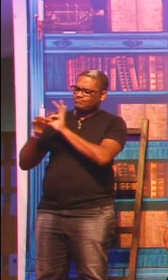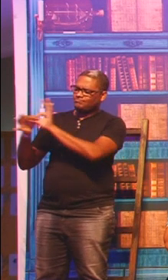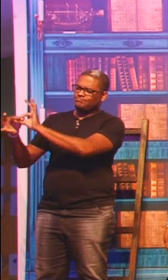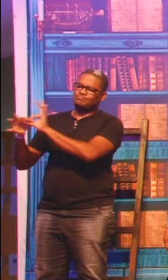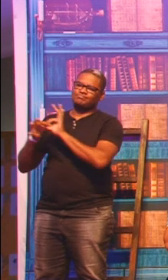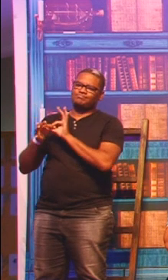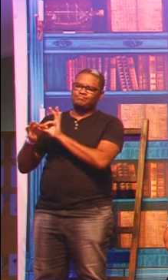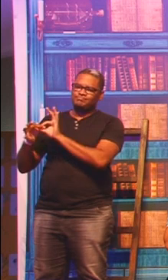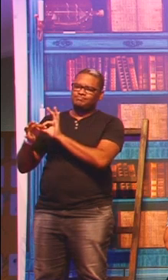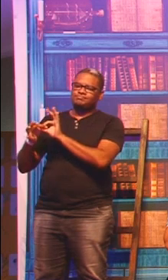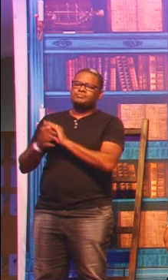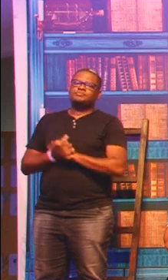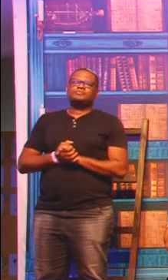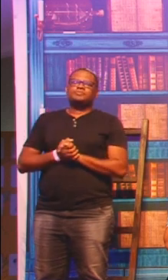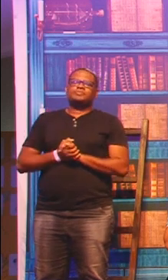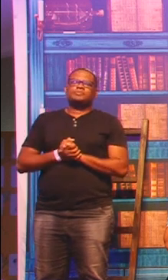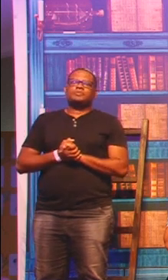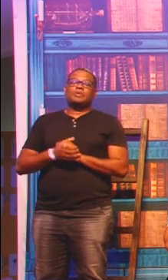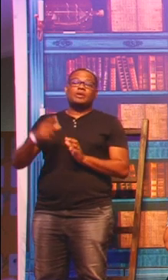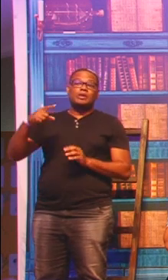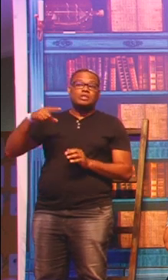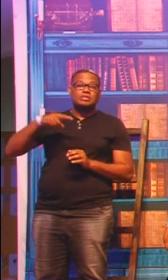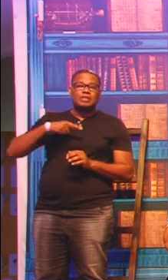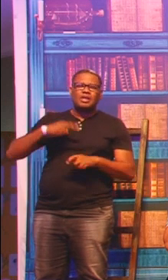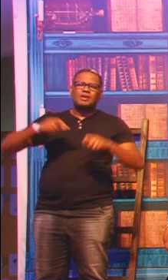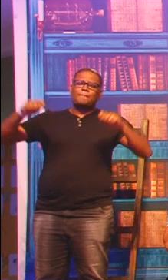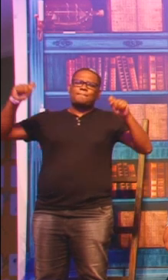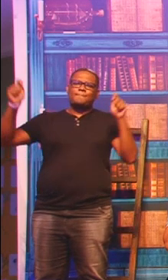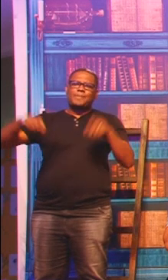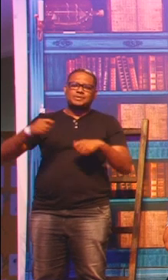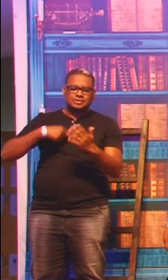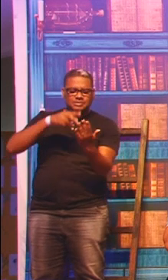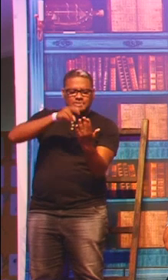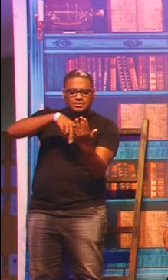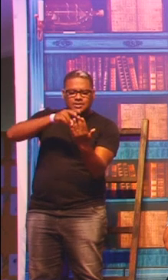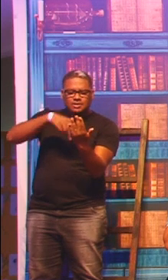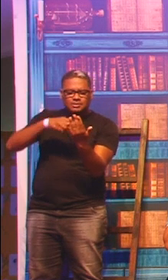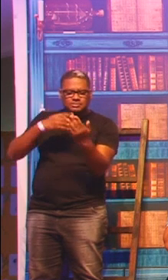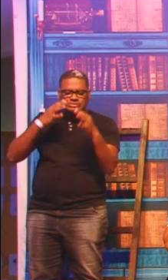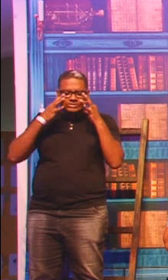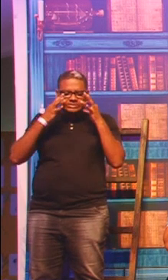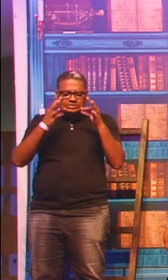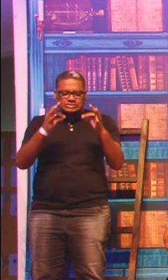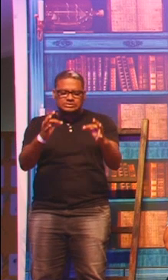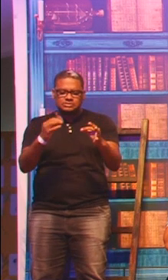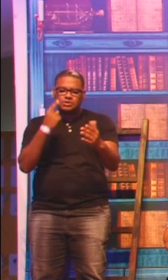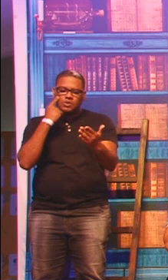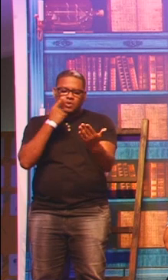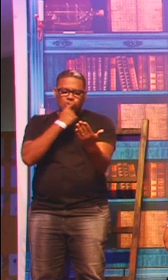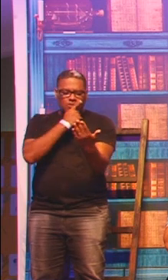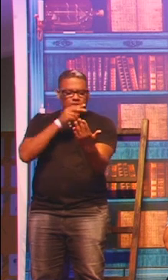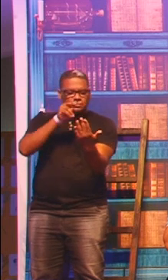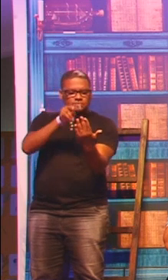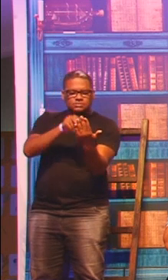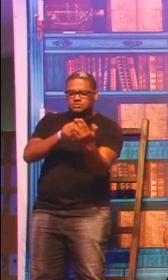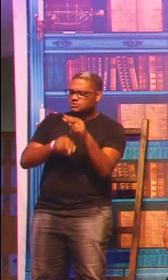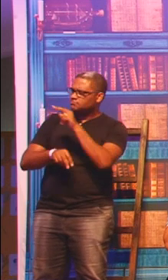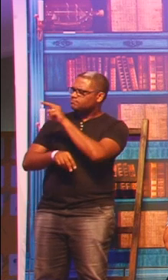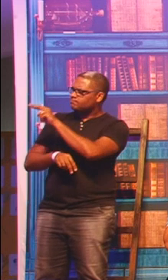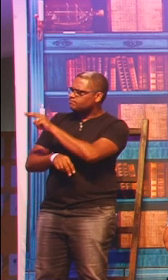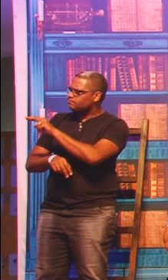partir de então. Ter a capacidade de ler com mais atenção os olhos e os gestos da